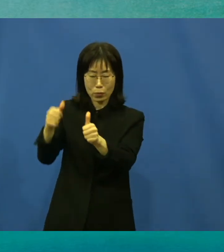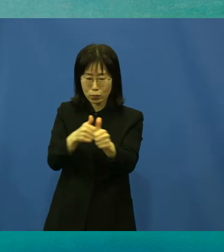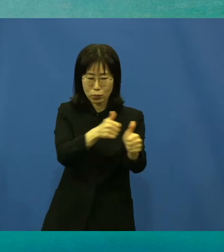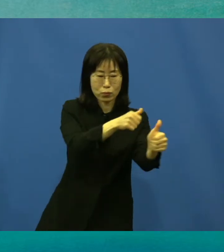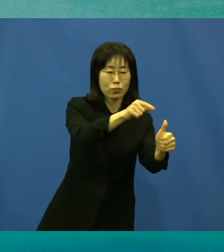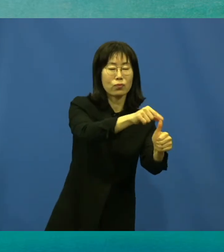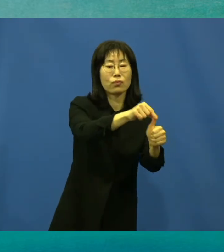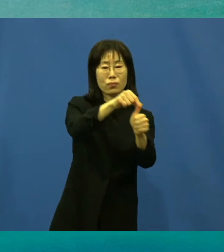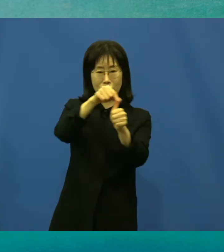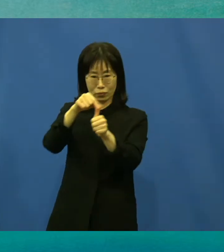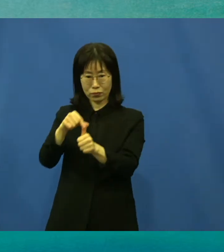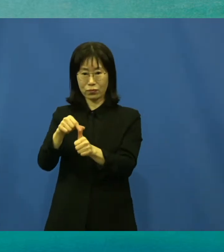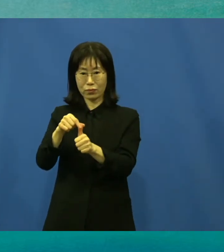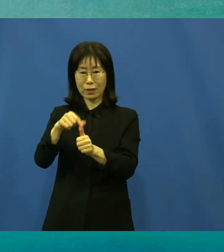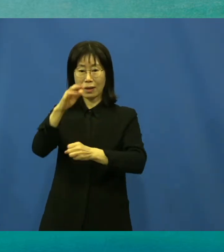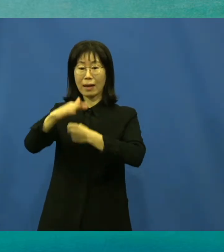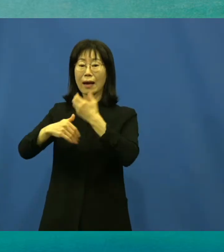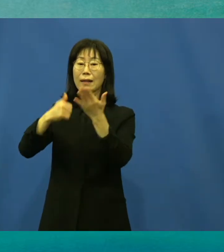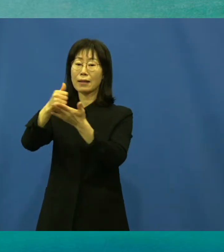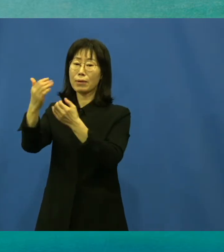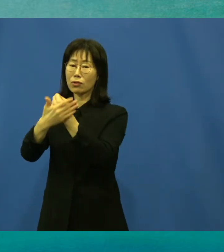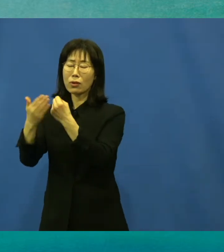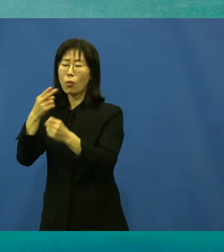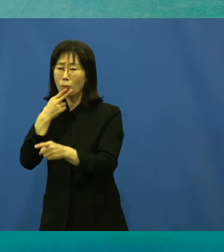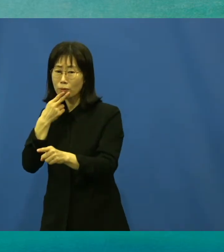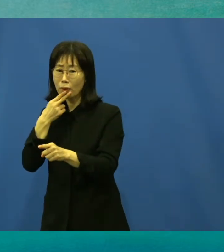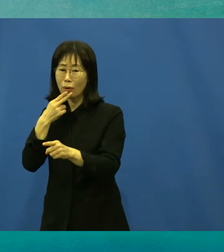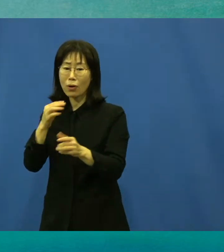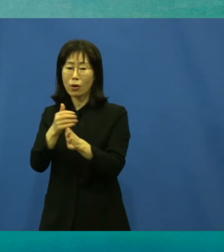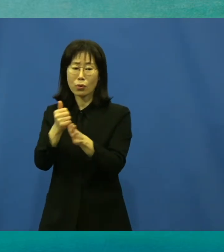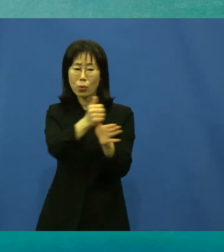하나님의 은혜의 손길이 없었다면 요나는 돌아올 수 없었습니다.